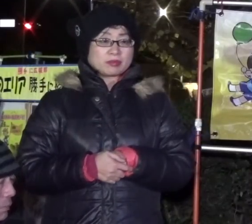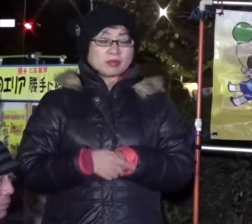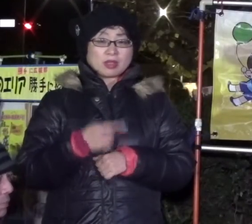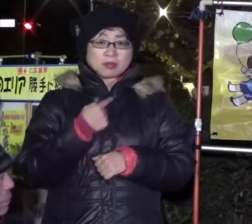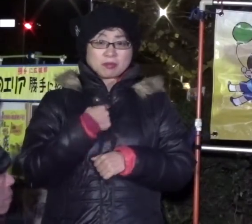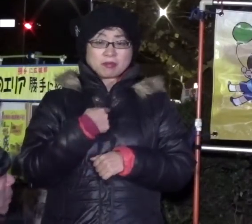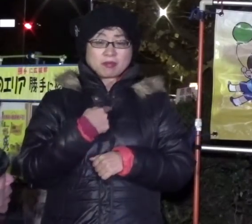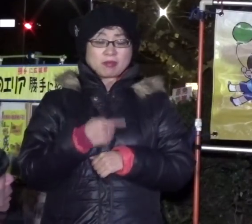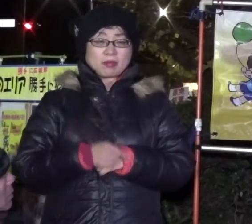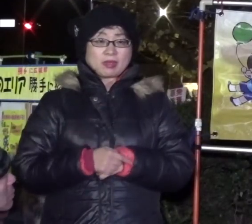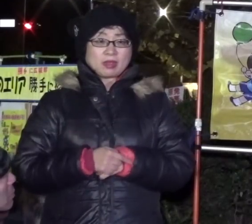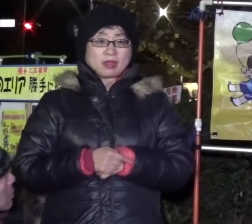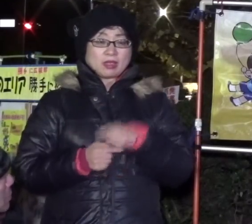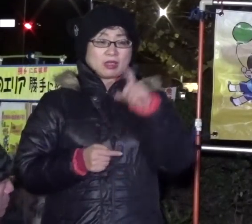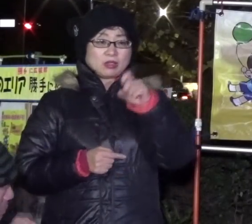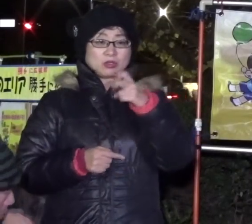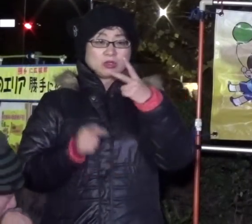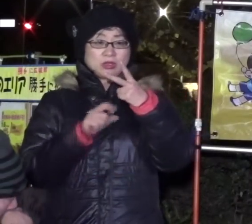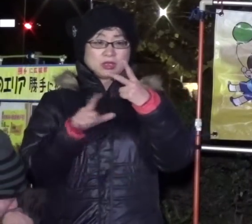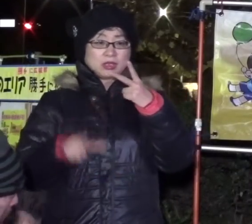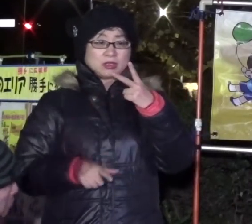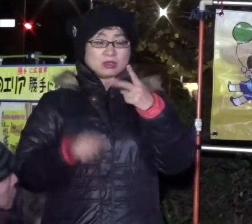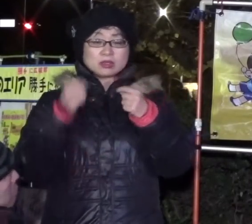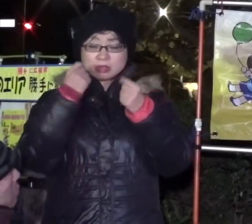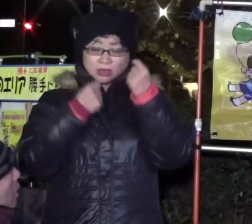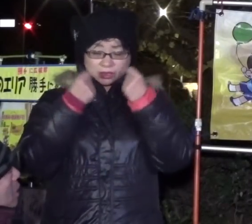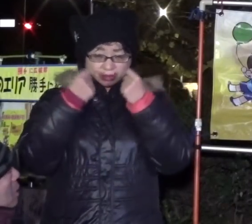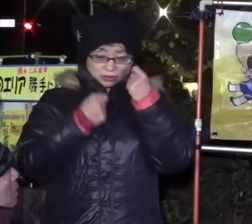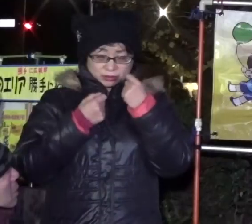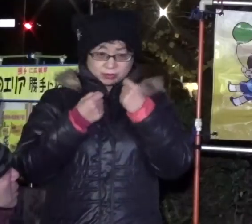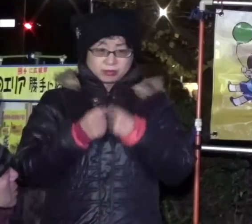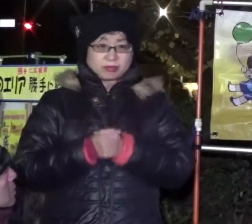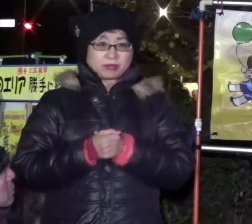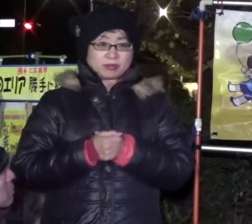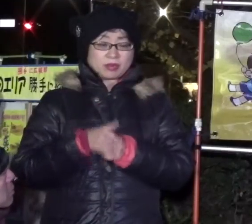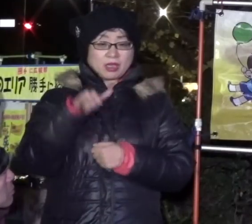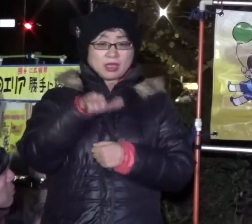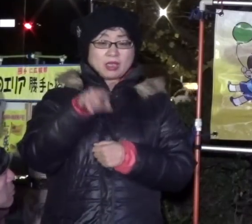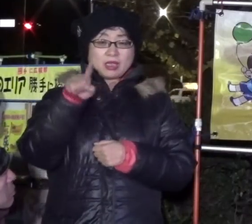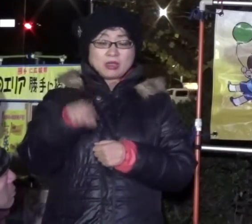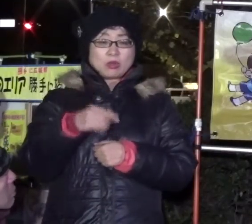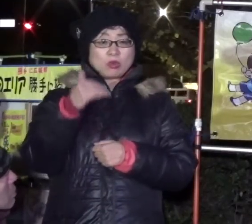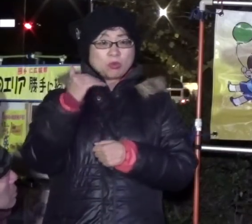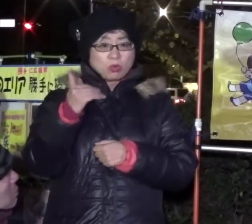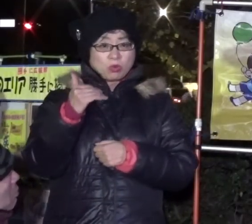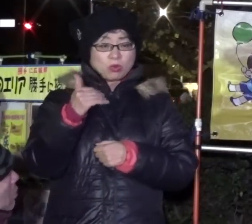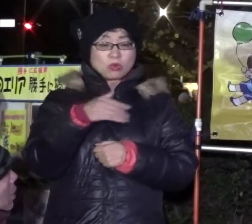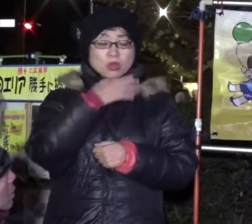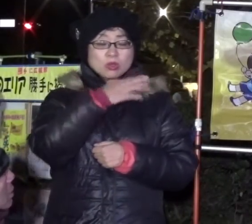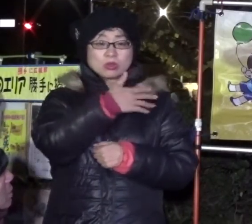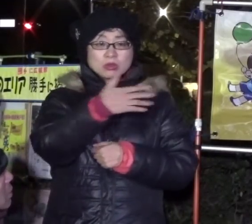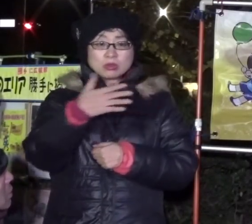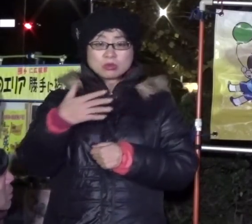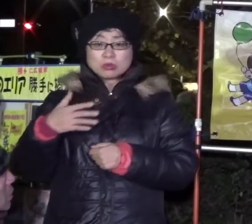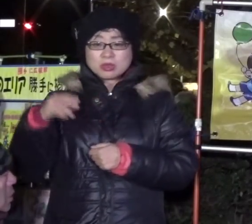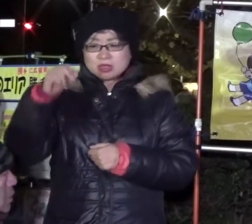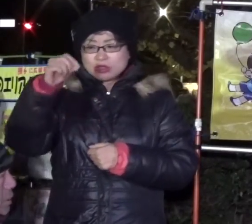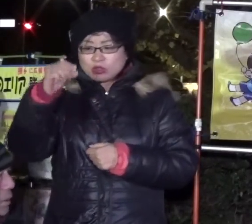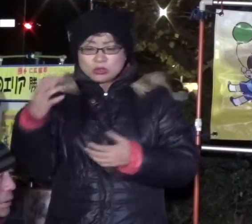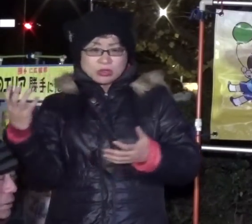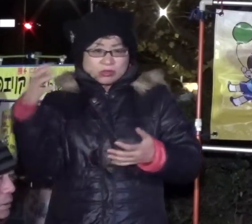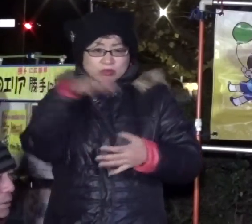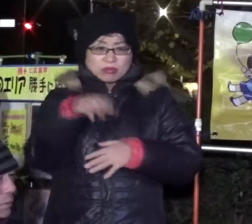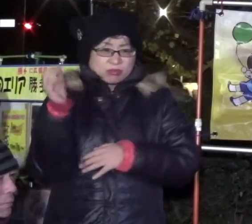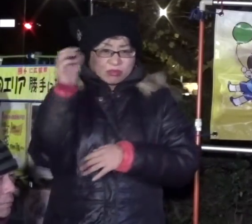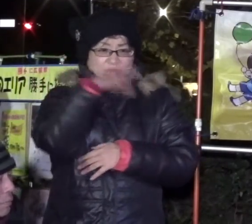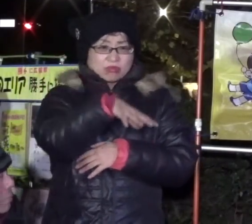私がね12月で一番悲しかったのは辺野古の海に土砂が投入された時でした。本当に